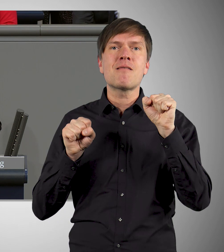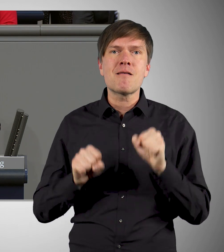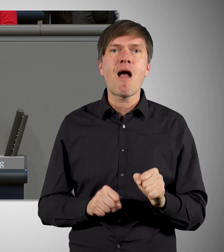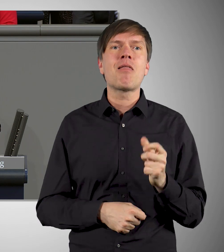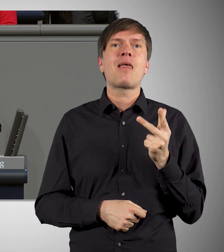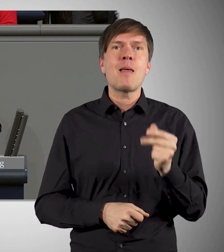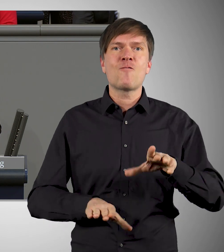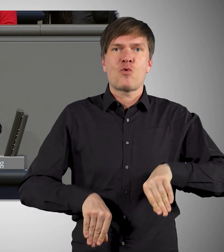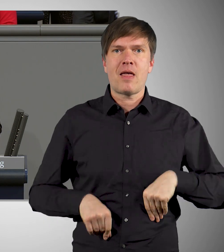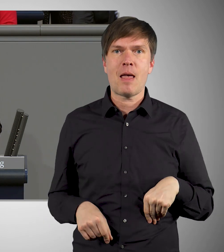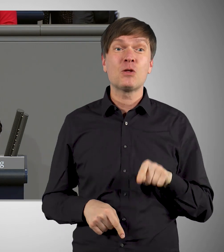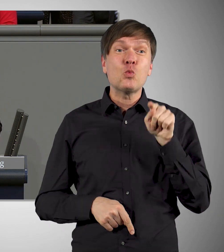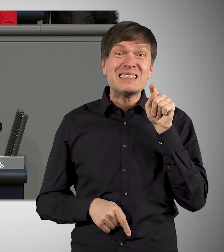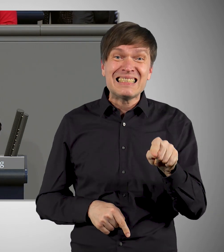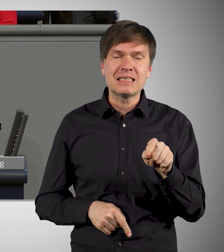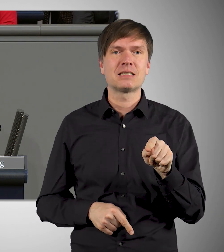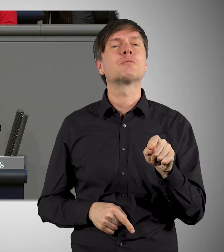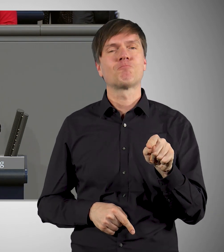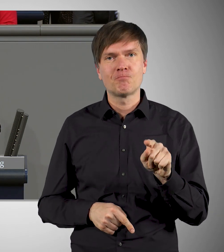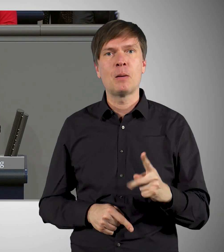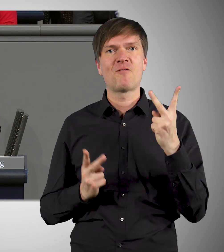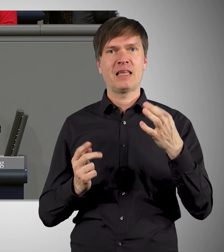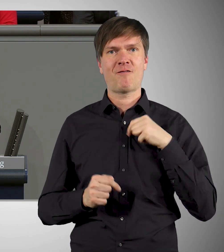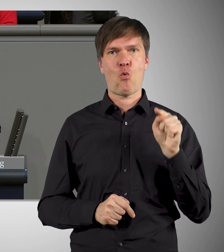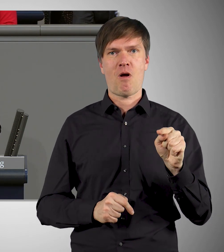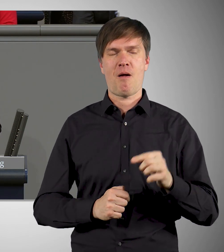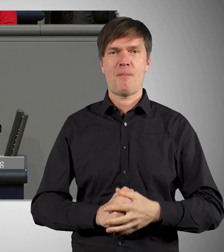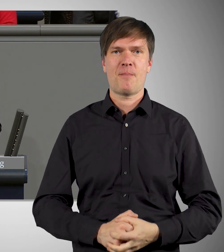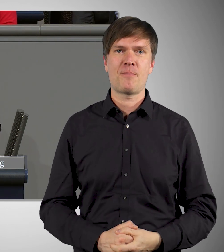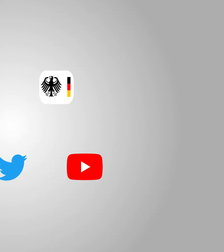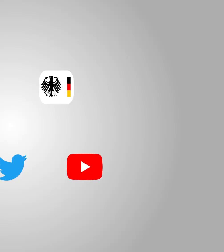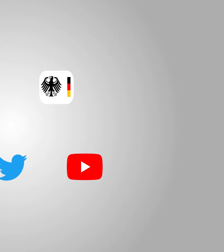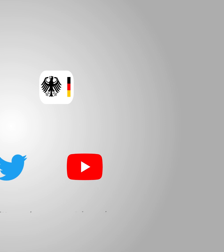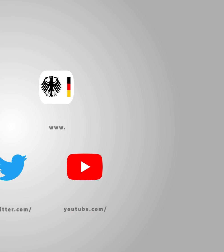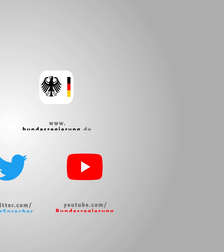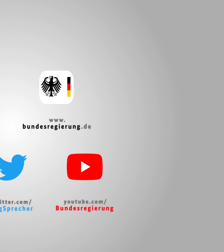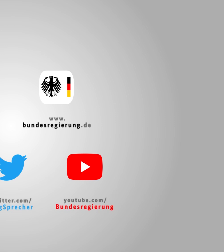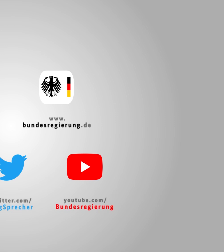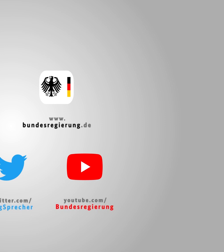jeder kann und sollte sich impfen lassen. Darum geht es mir.